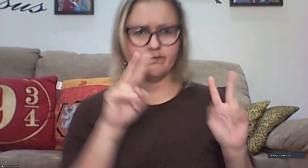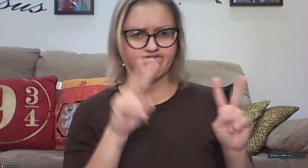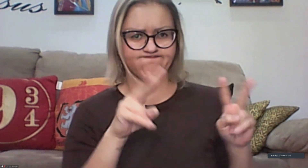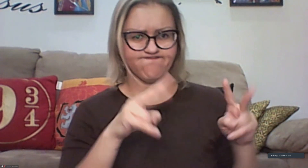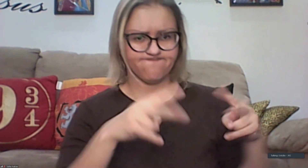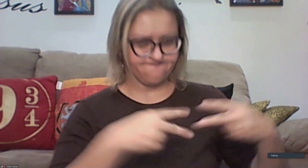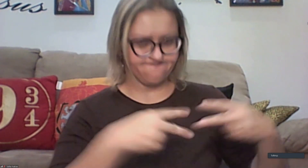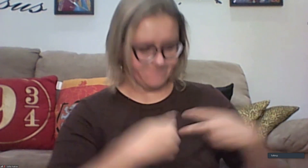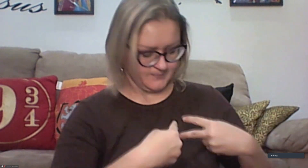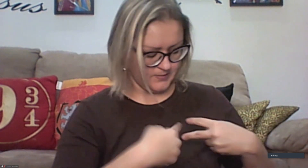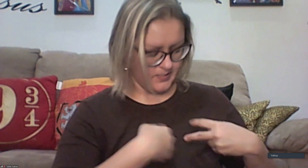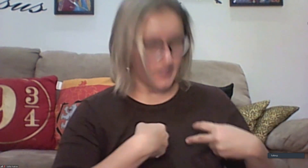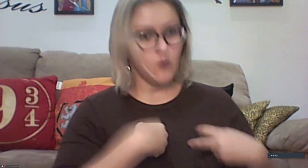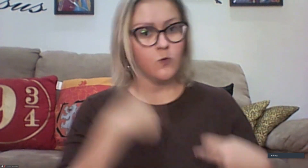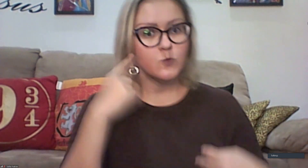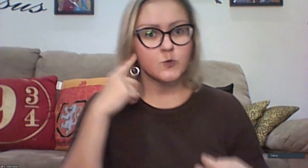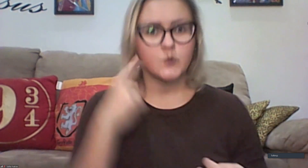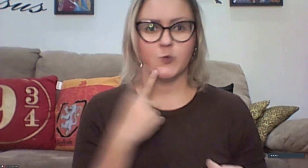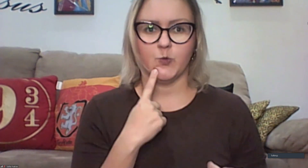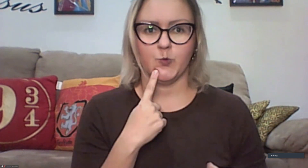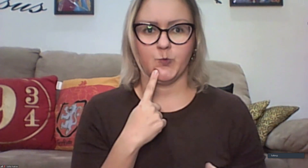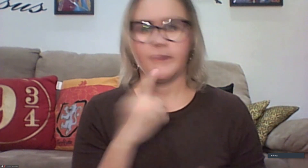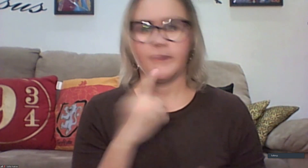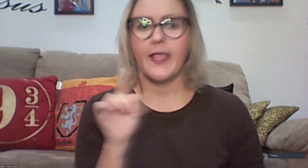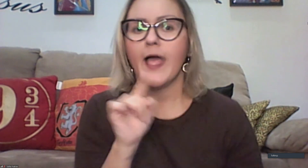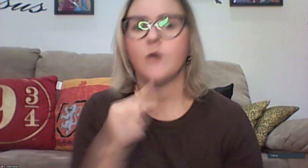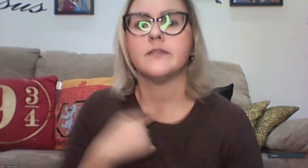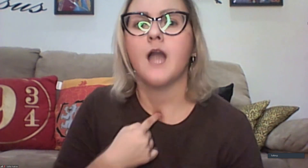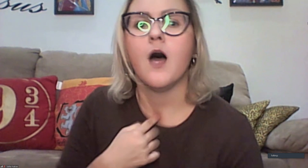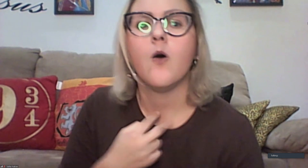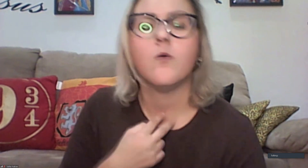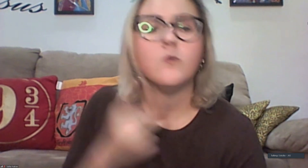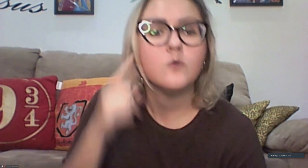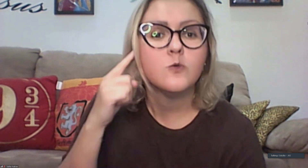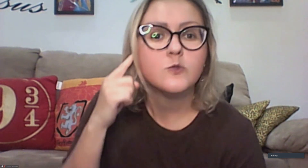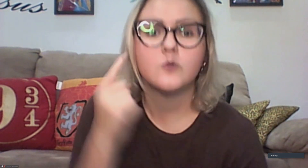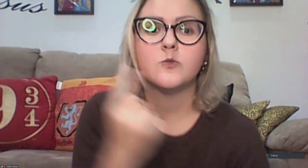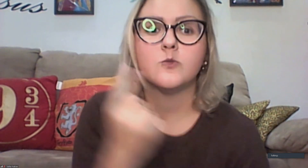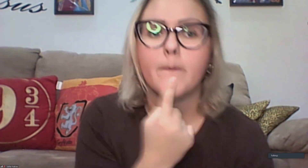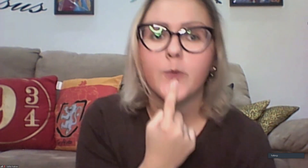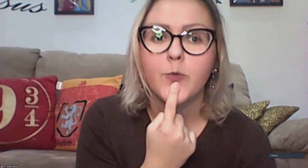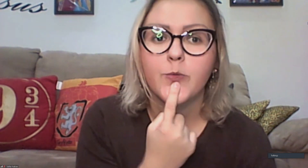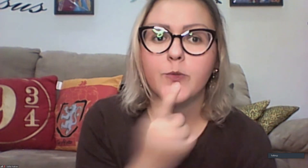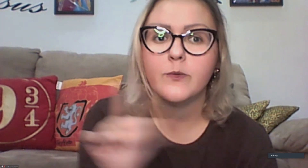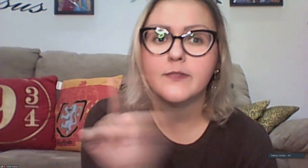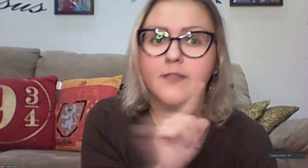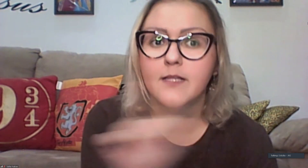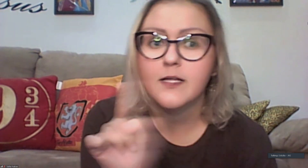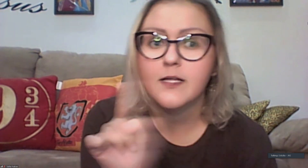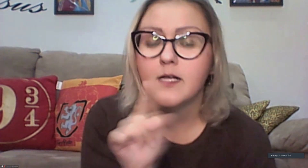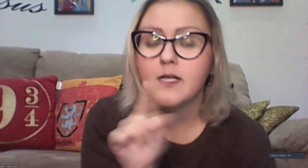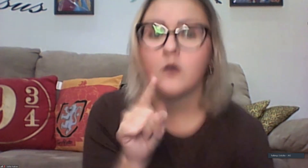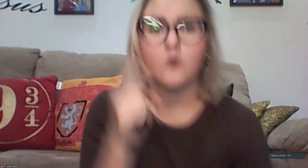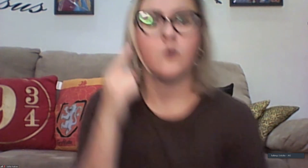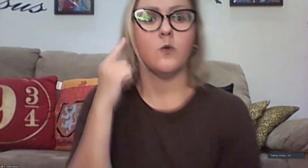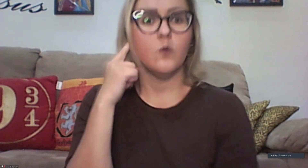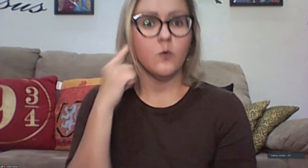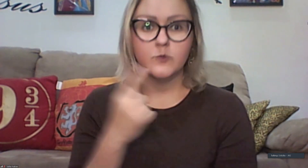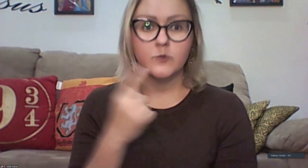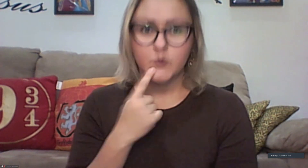Porque quando nós olhamos para dentro do surdo, nós percebemos que assim, eles não são mudos. Surdos não